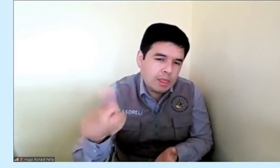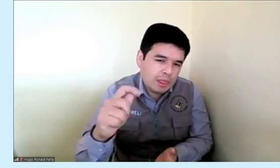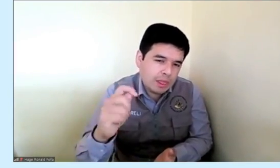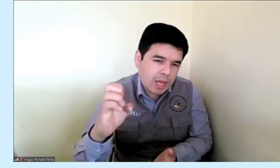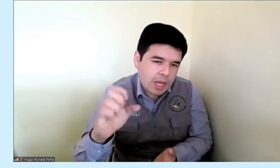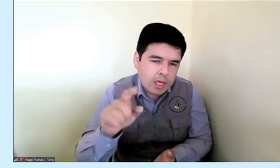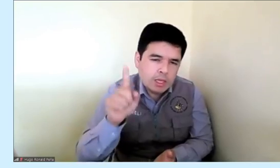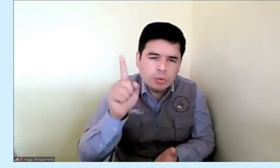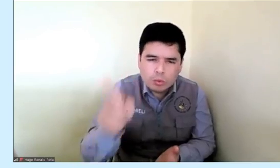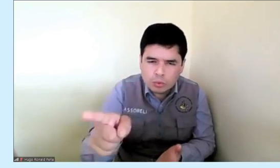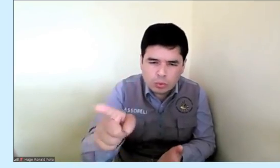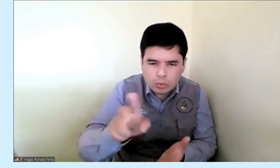tú